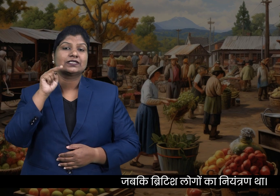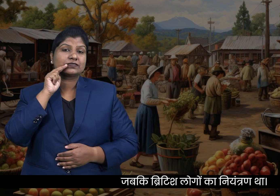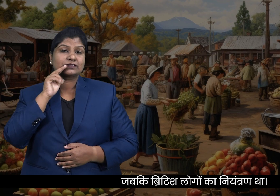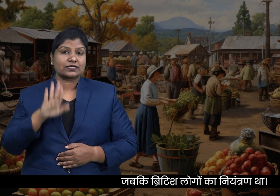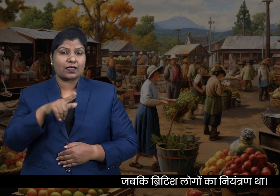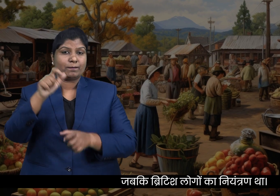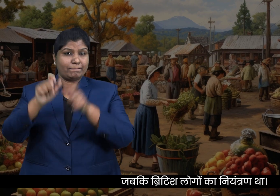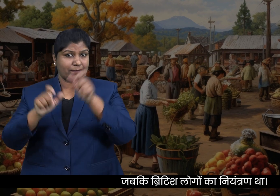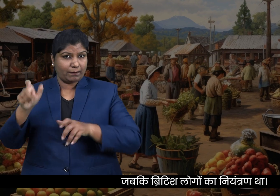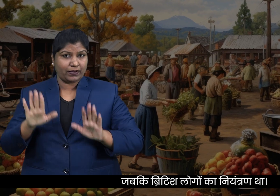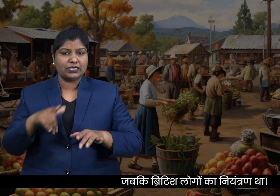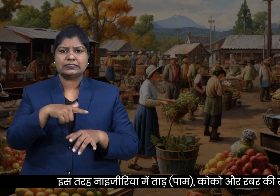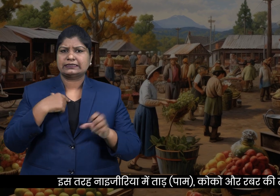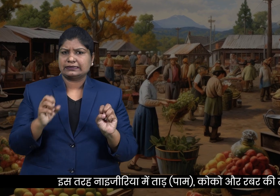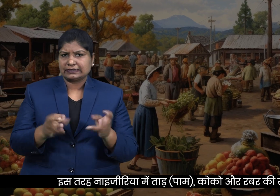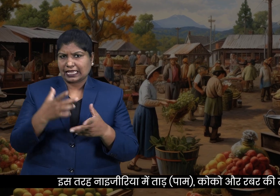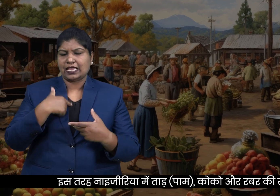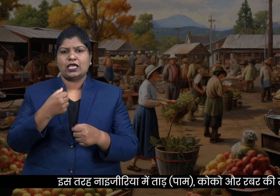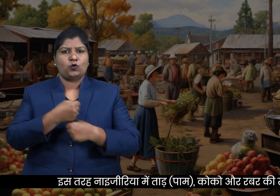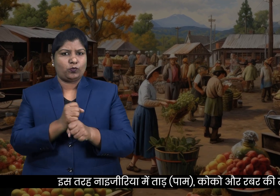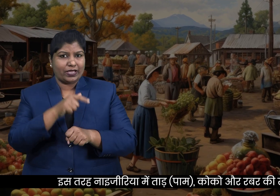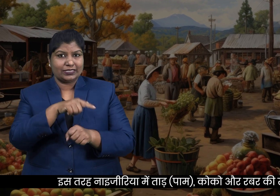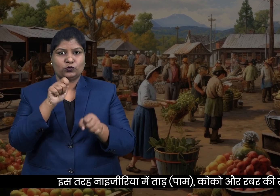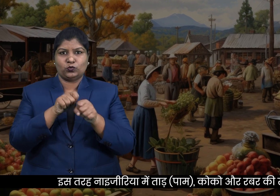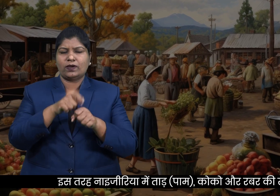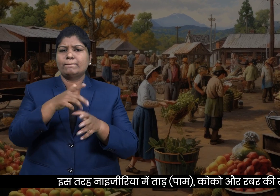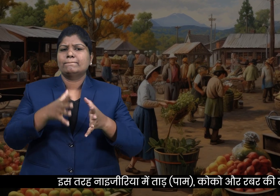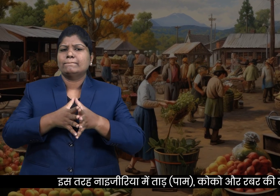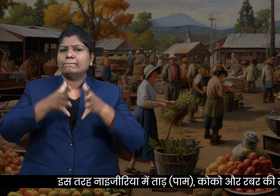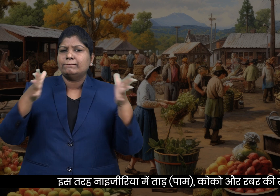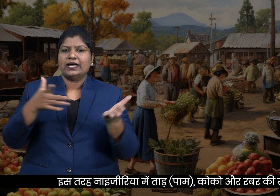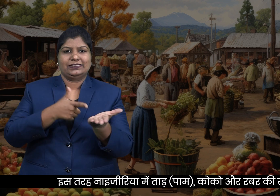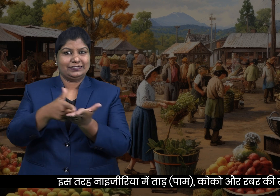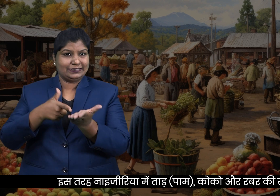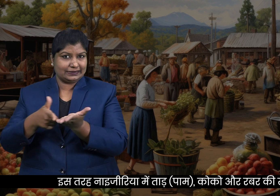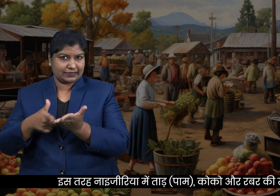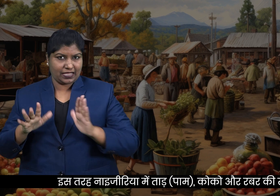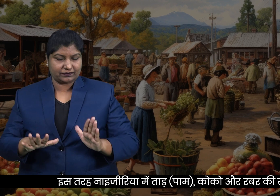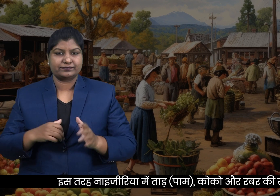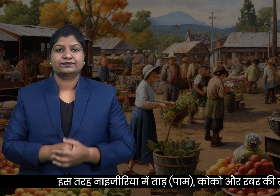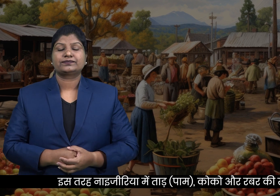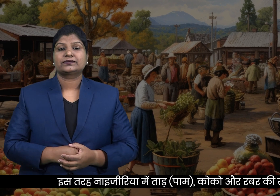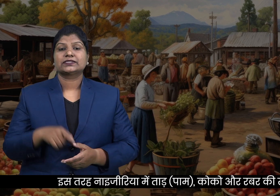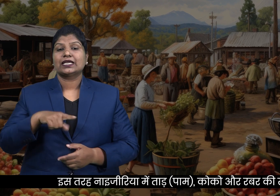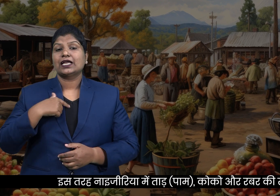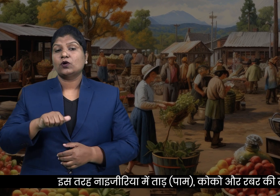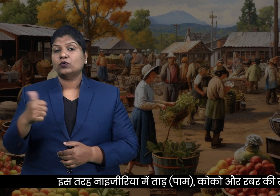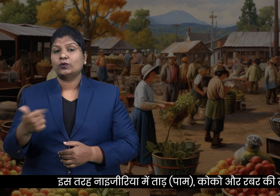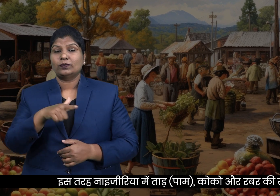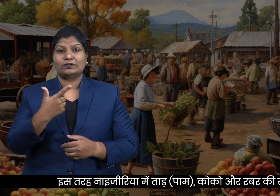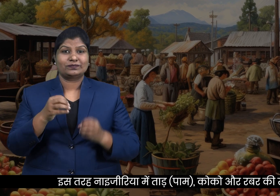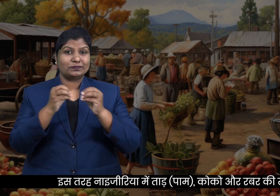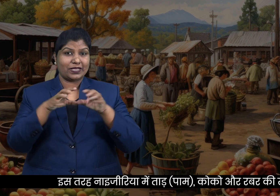ब्रिटिश लोगों का नियंत्रण था। इस तरह नाइजीरिया में ताड़ यानी कि पाम, कोको और रबर